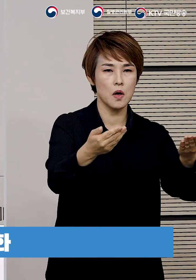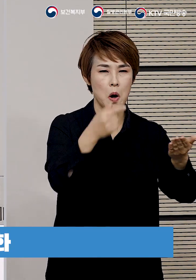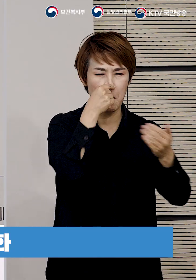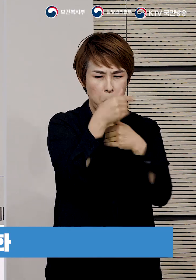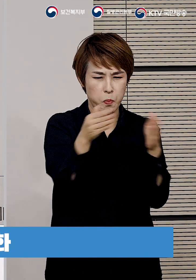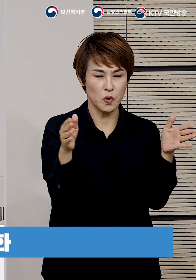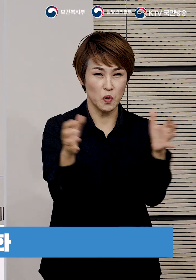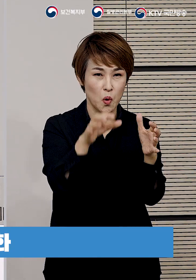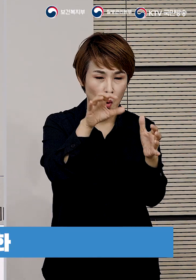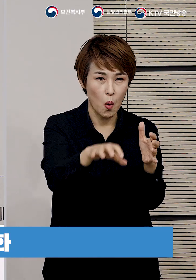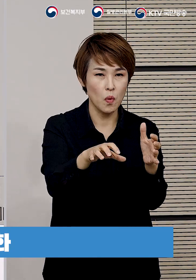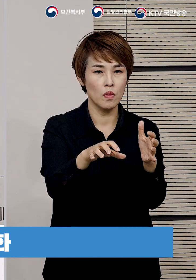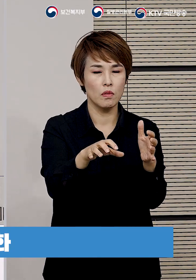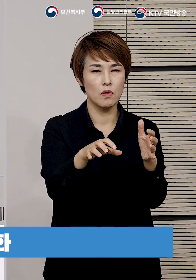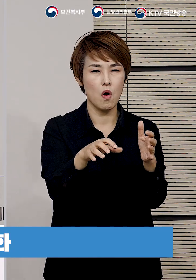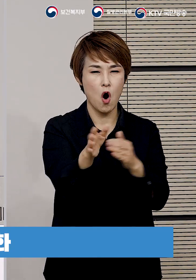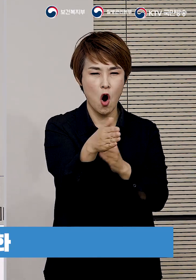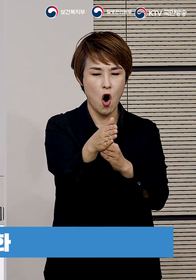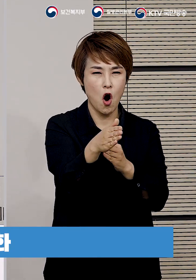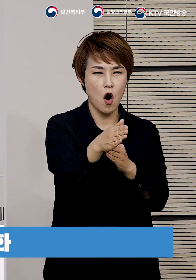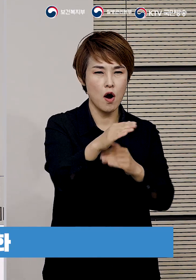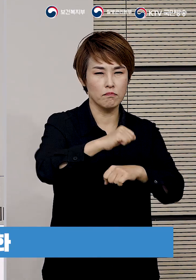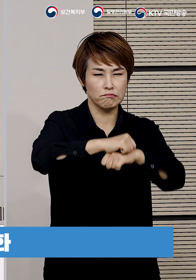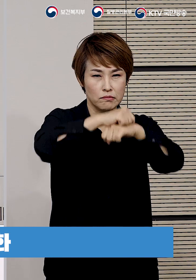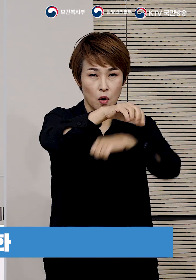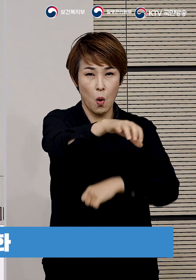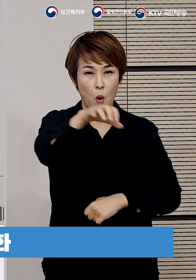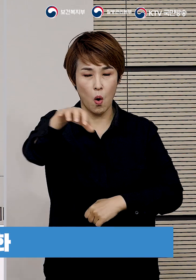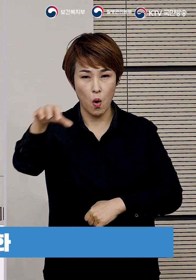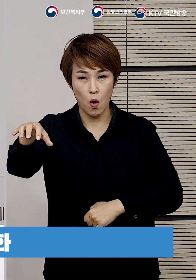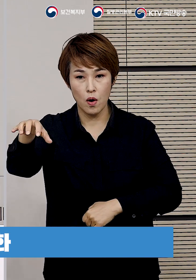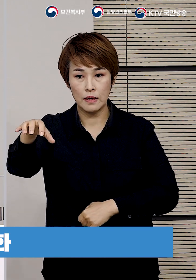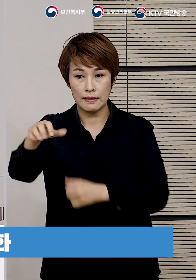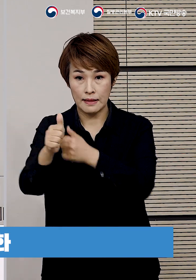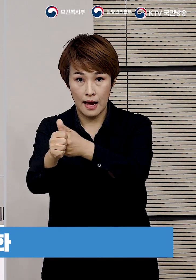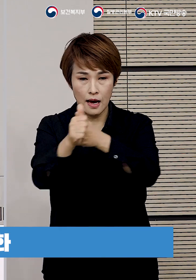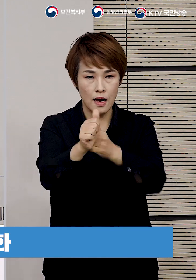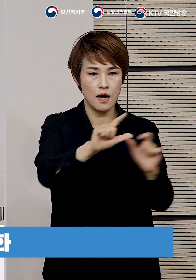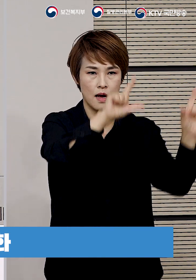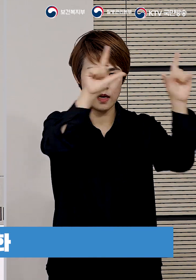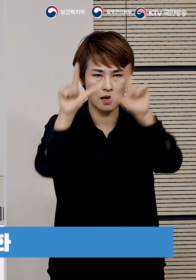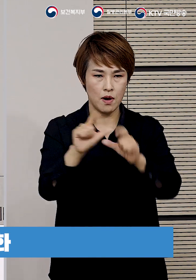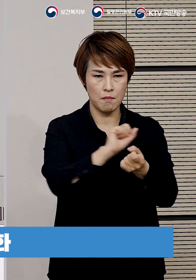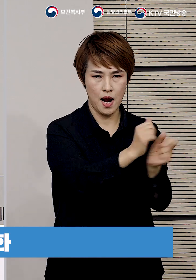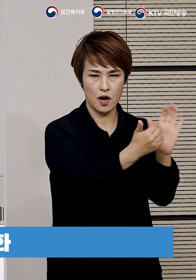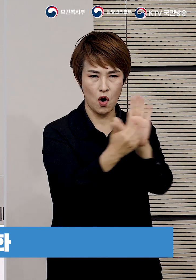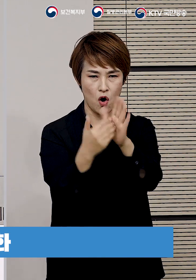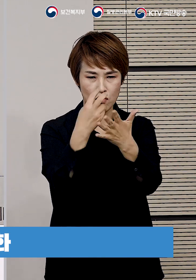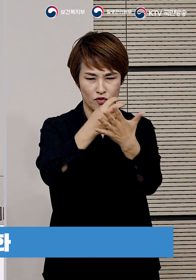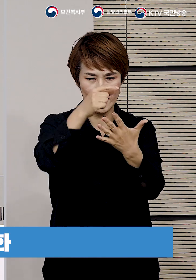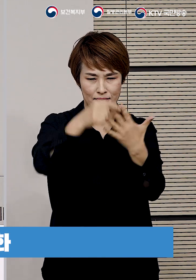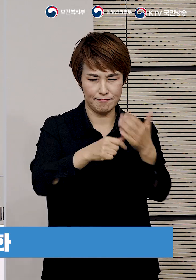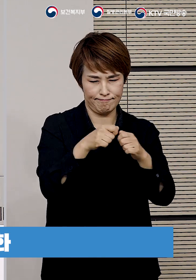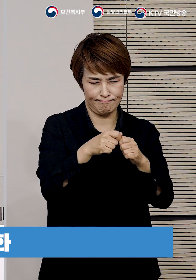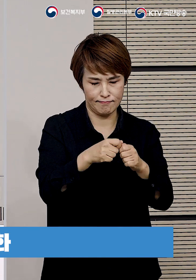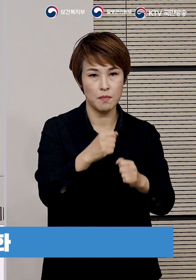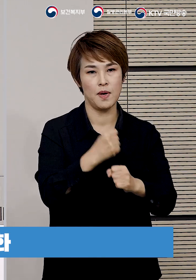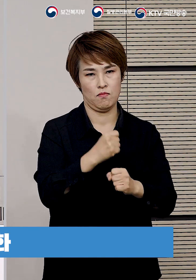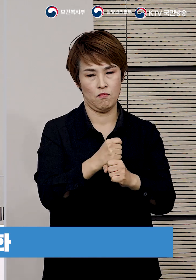작업, 밀폐 공간, 어창 등 하역 현장별로 생활 방역 수칙을